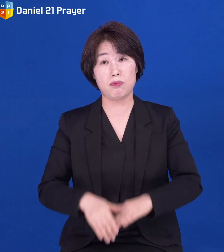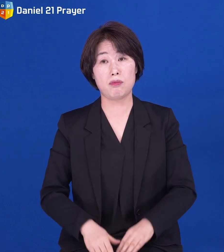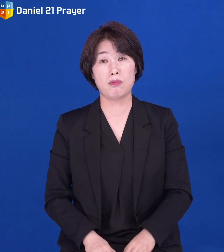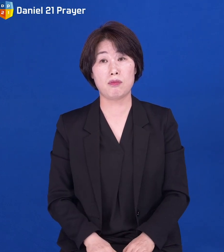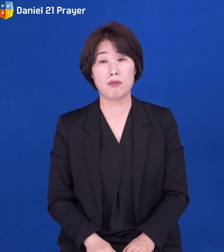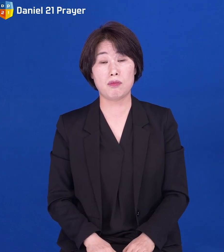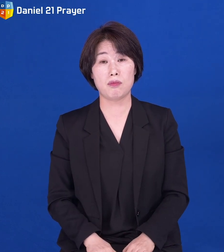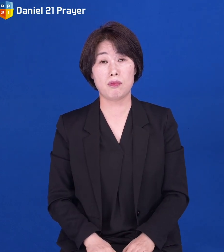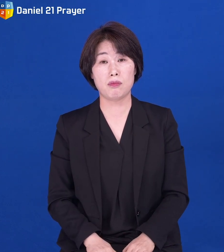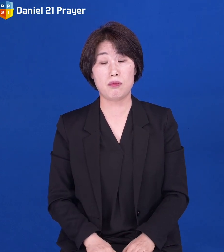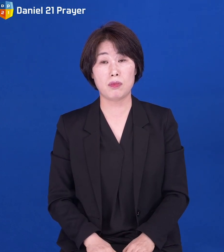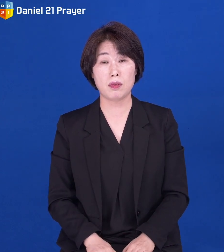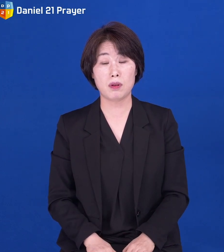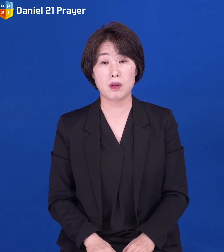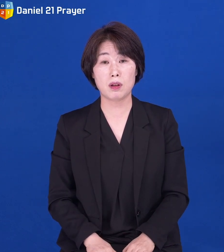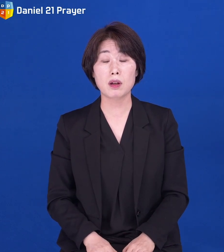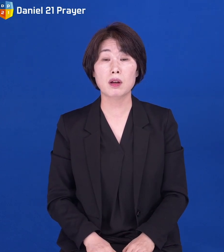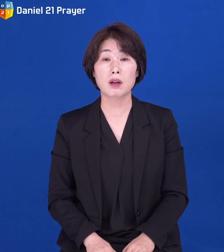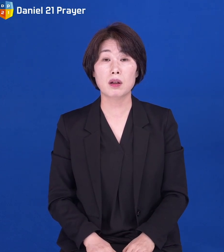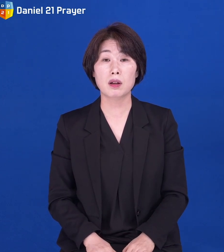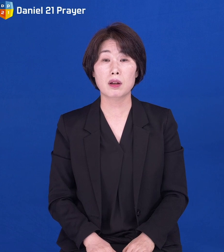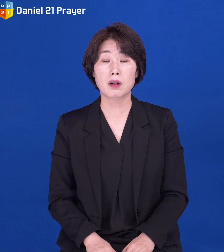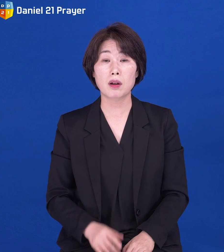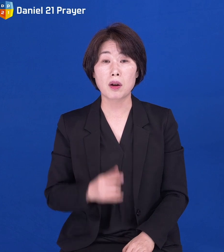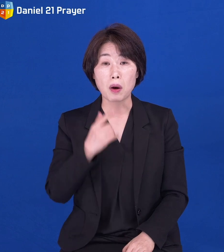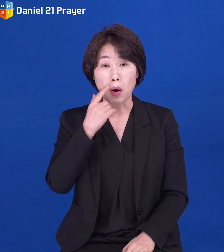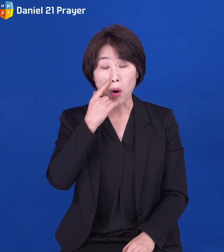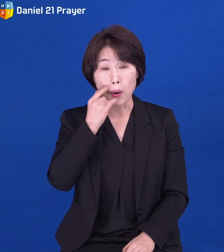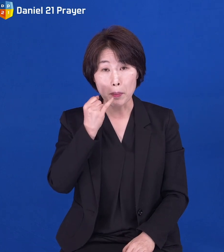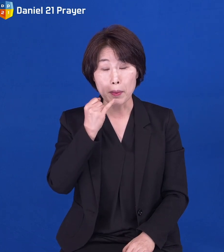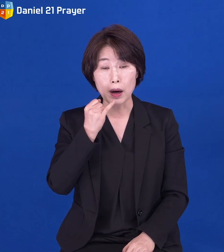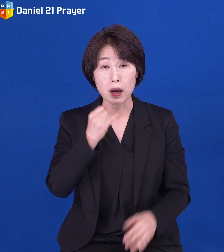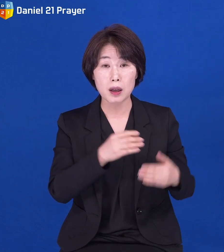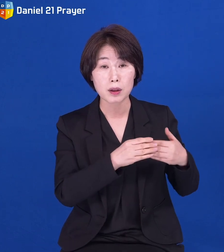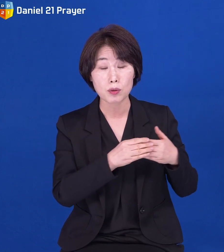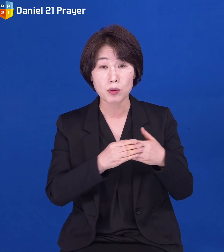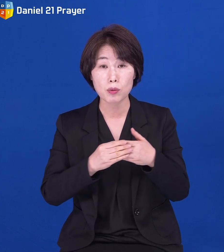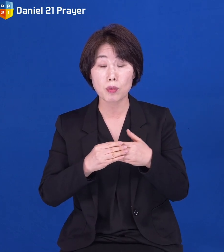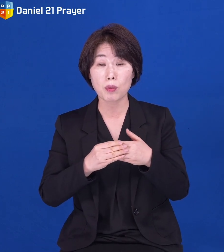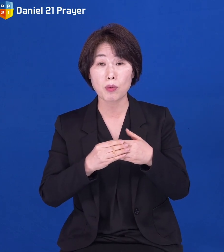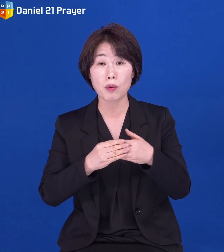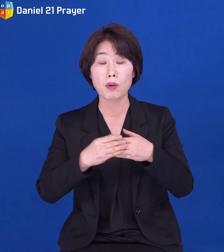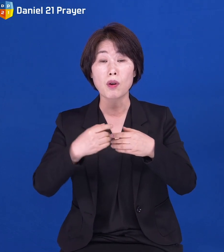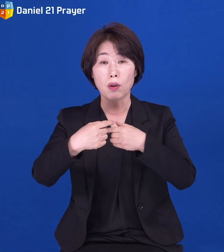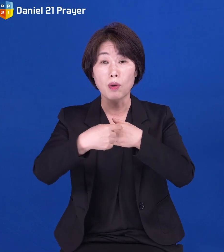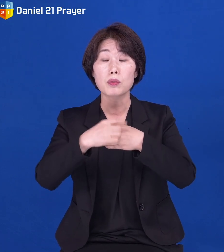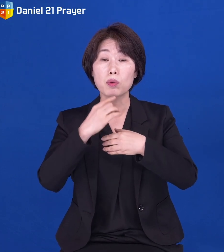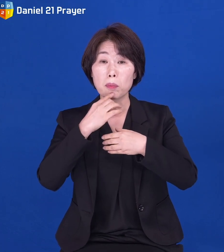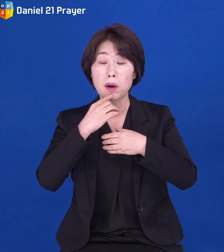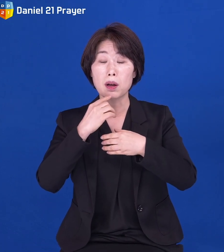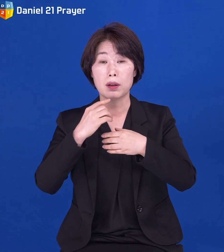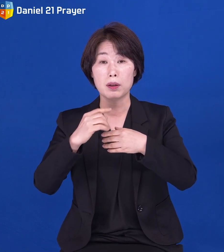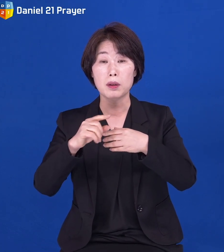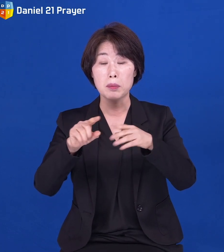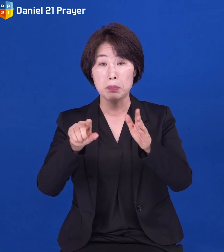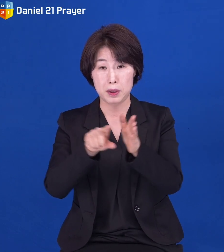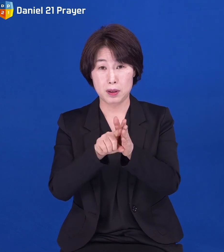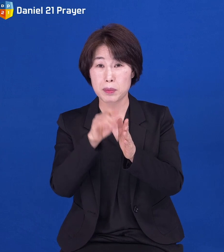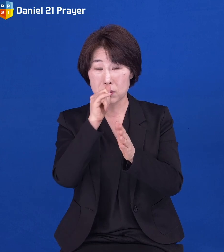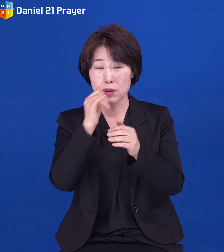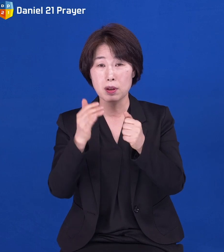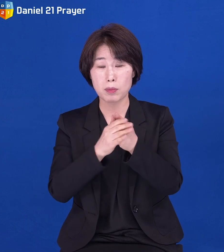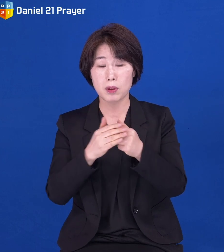믿지, 뭐 예배 말씀이 뭐 선생님 말씀이 뭐 성경이 뭐 잘 들리지 않잖아요. 그래가지고 저희도 막